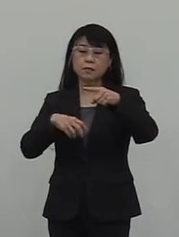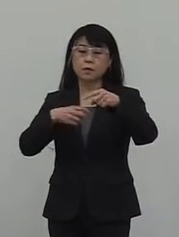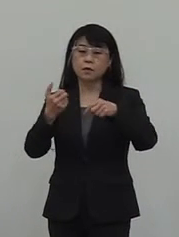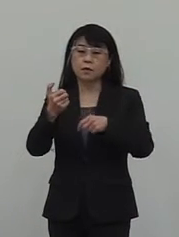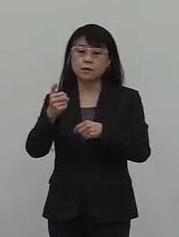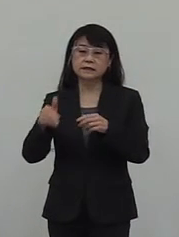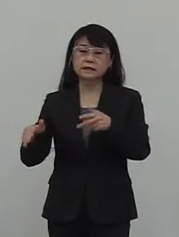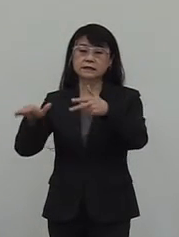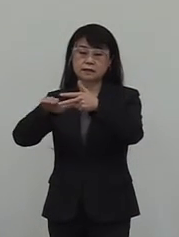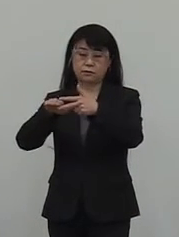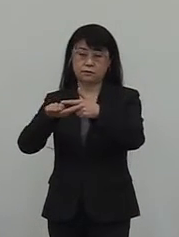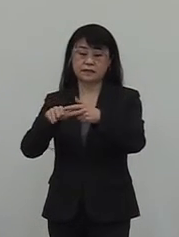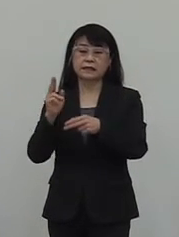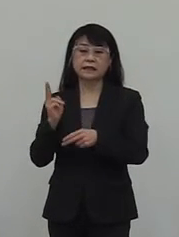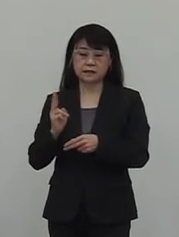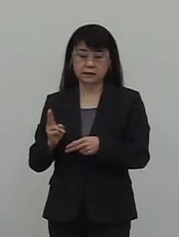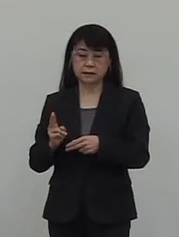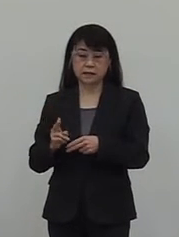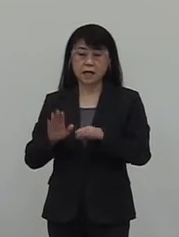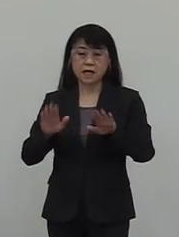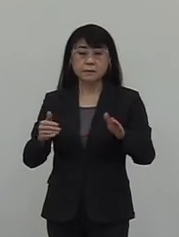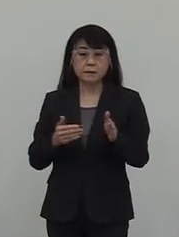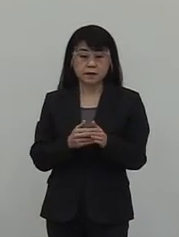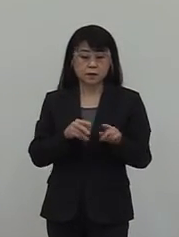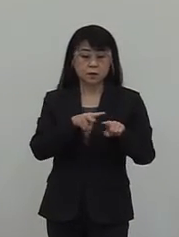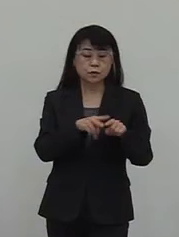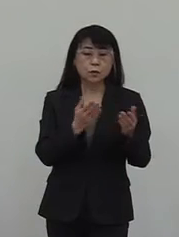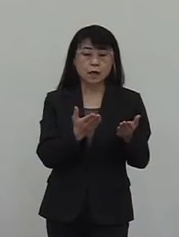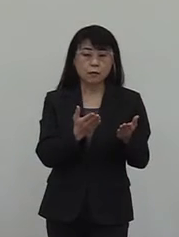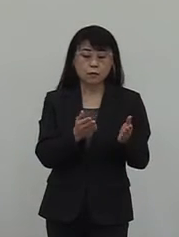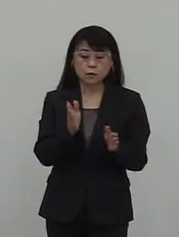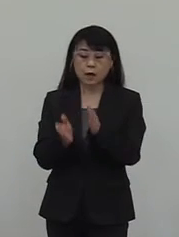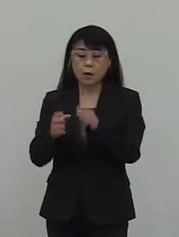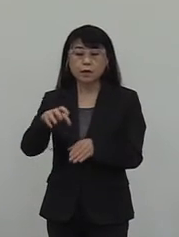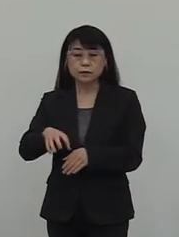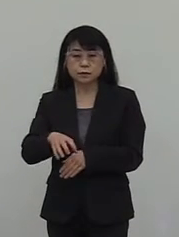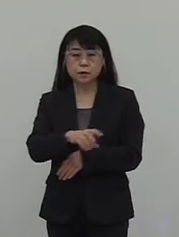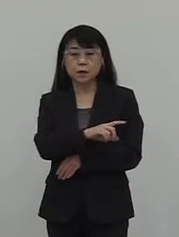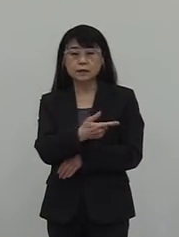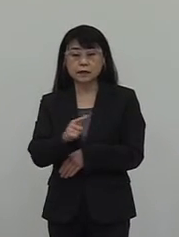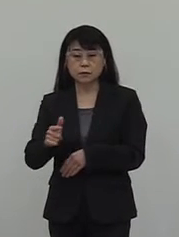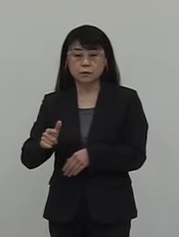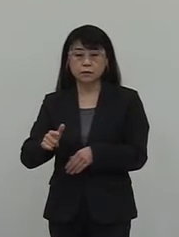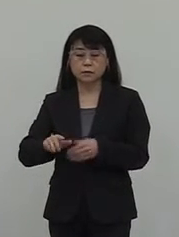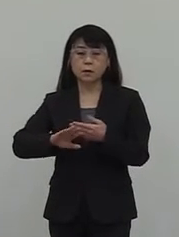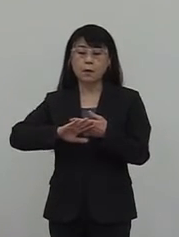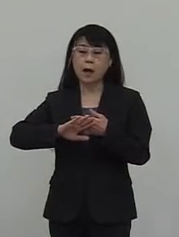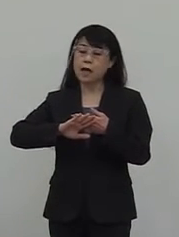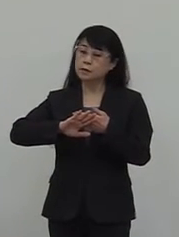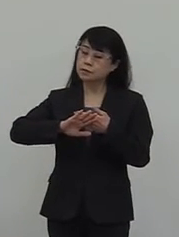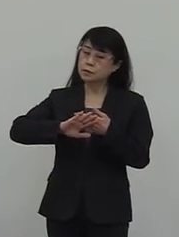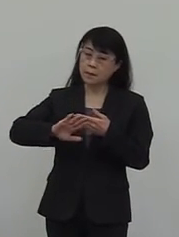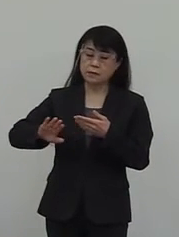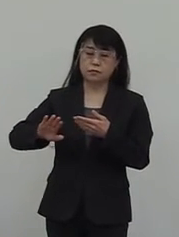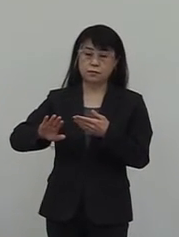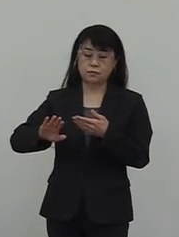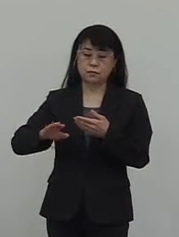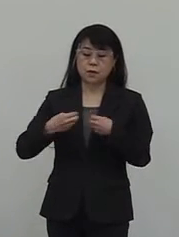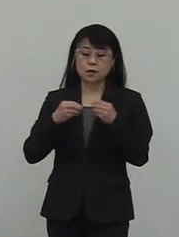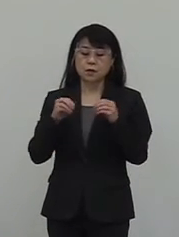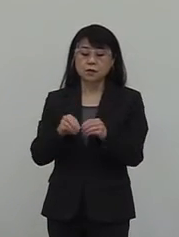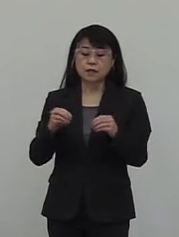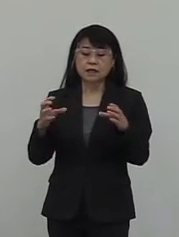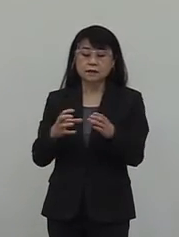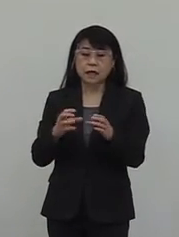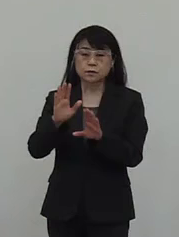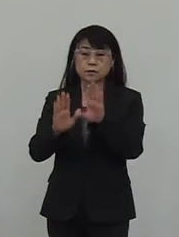また今までの小学校、あとはその、保育園とか幼稚園とかそういうところとはちょっと傾向として今日のクラスターだけ見ると変